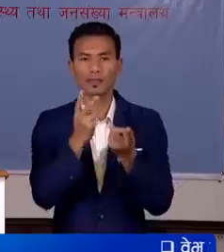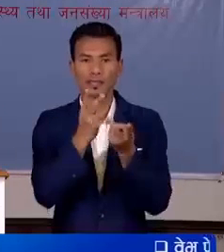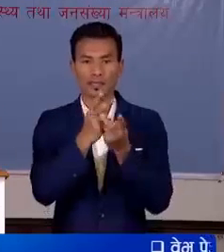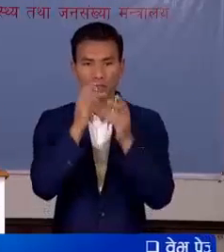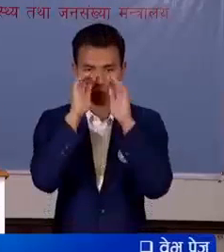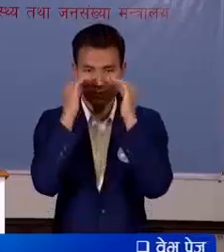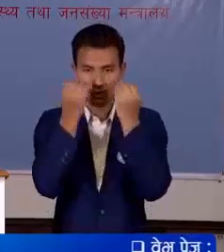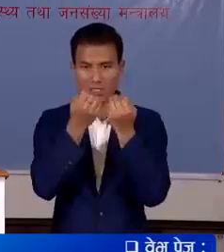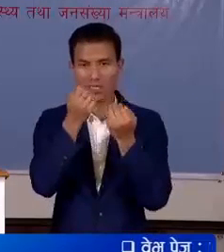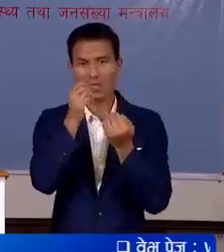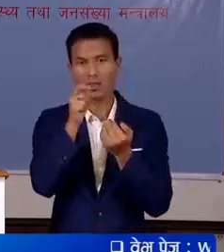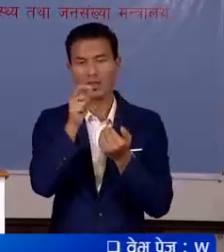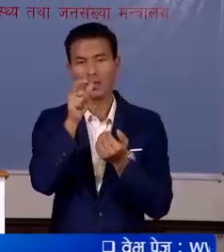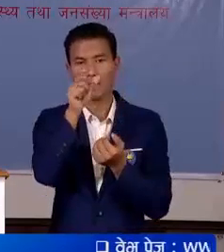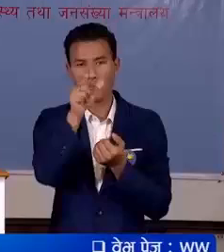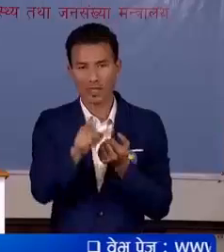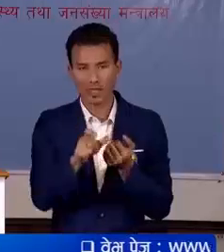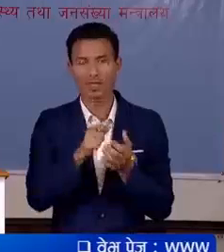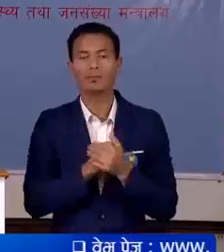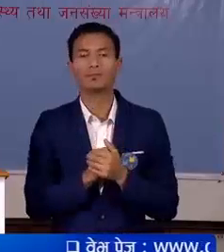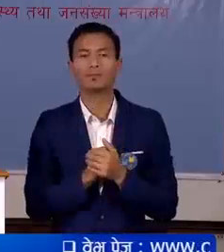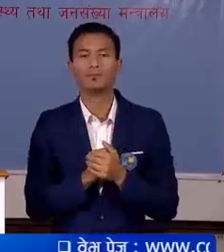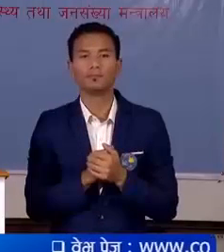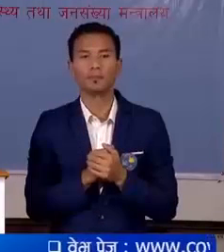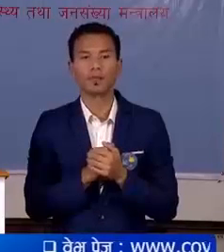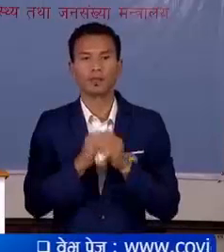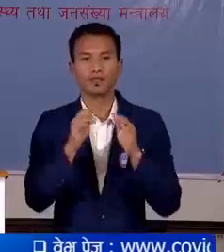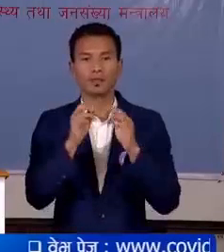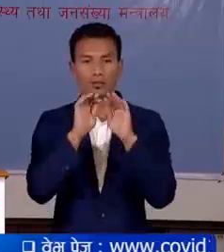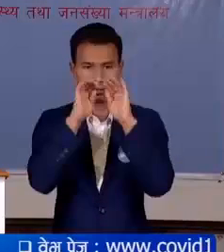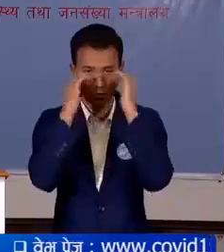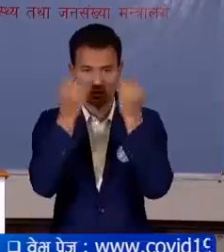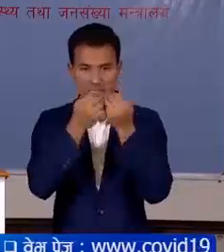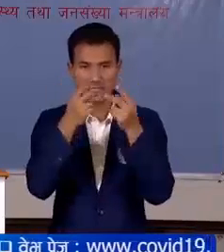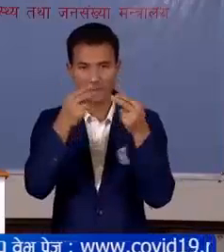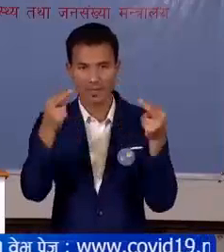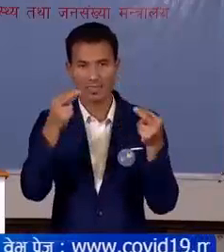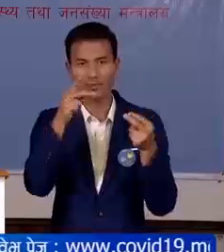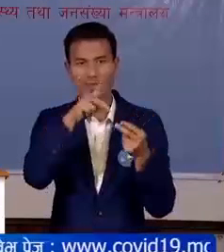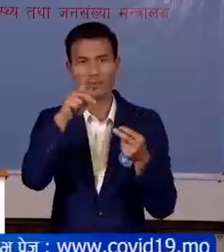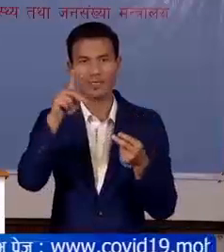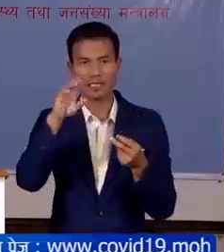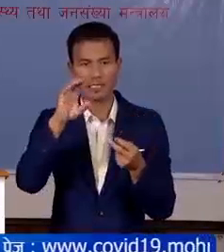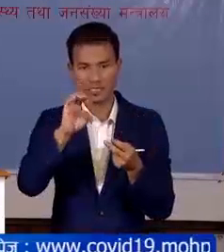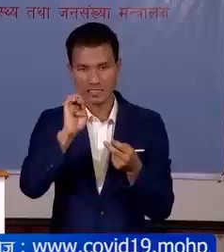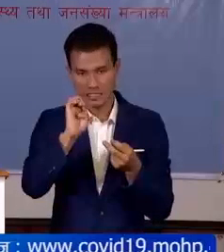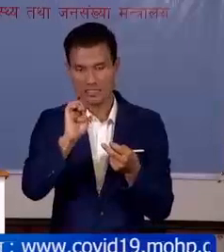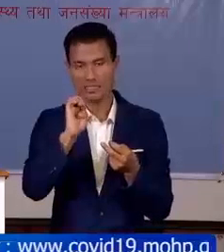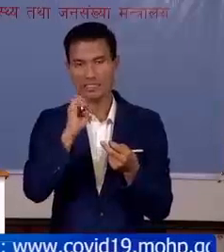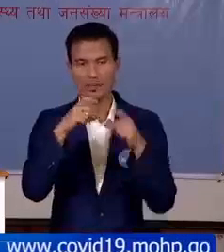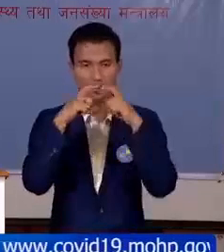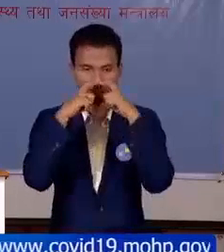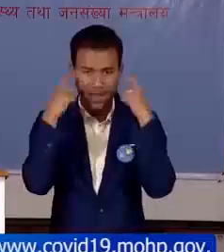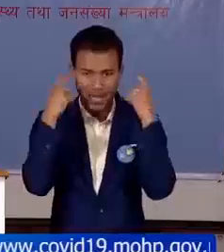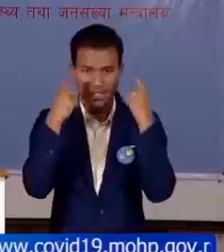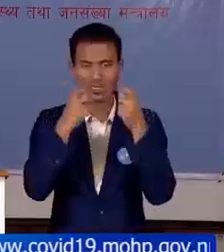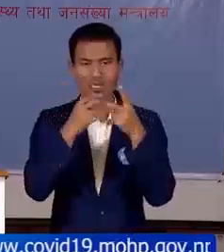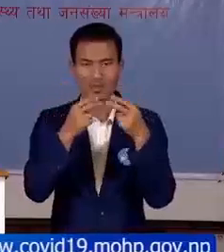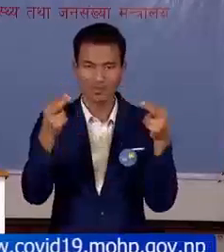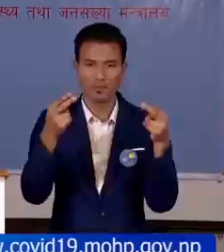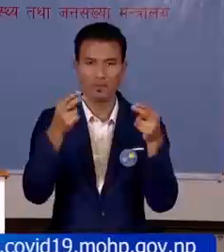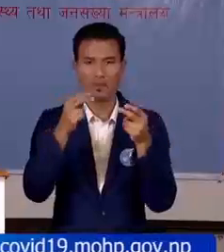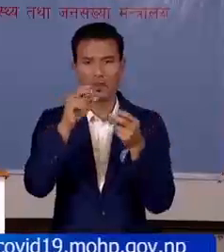शुरचीत बैक्तिक, शुरचीत, सामागरी, पीपी, मास्क, इकुप्मेंट,